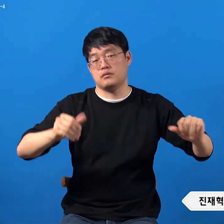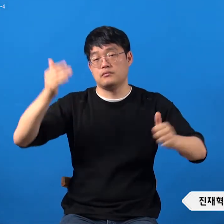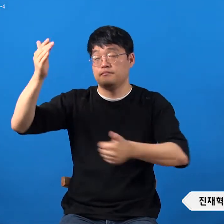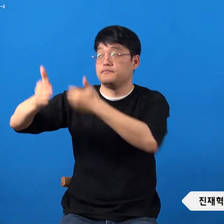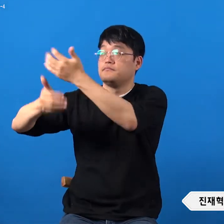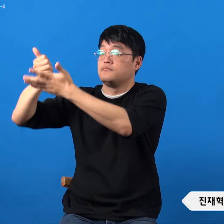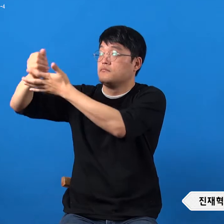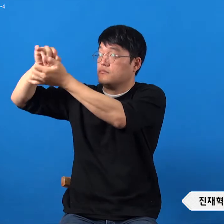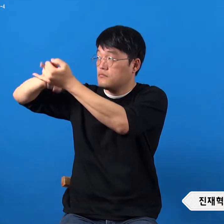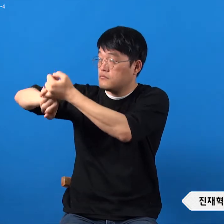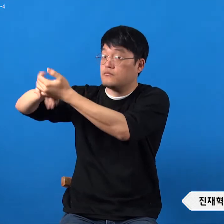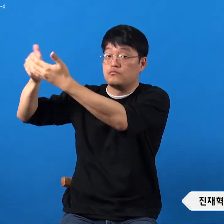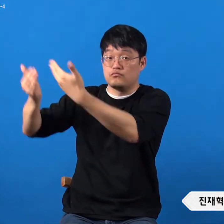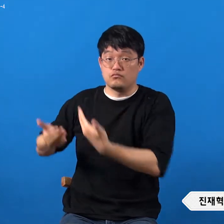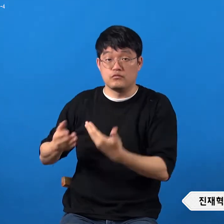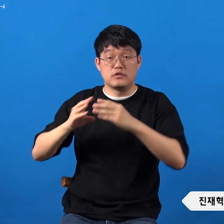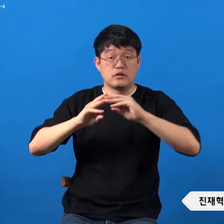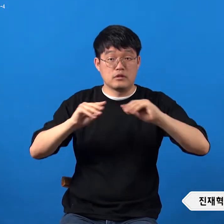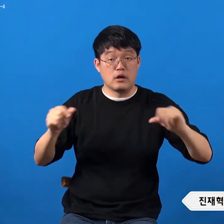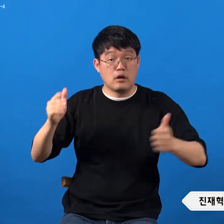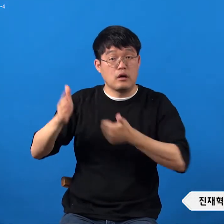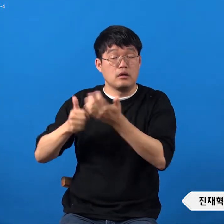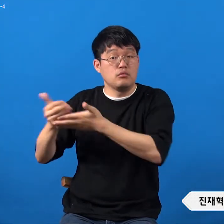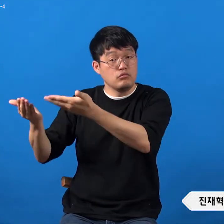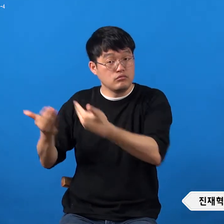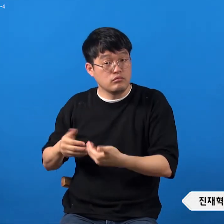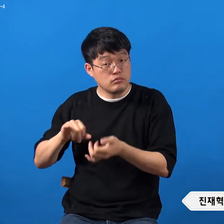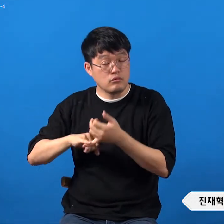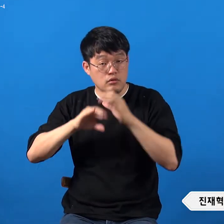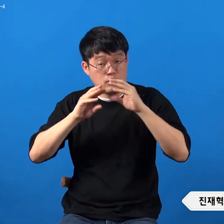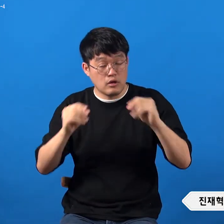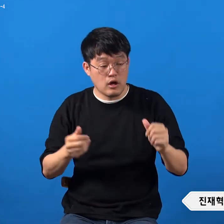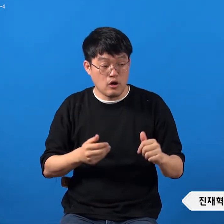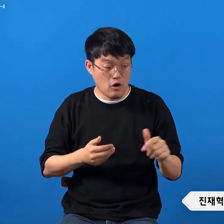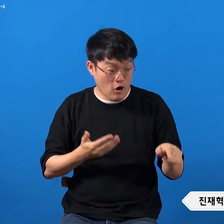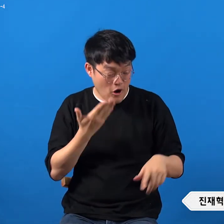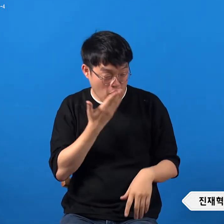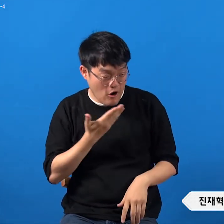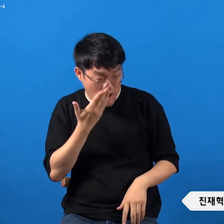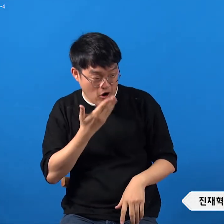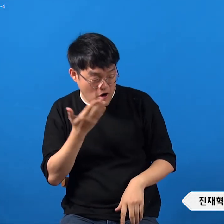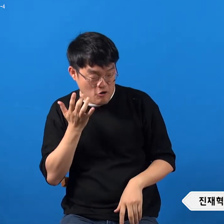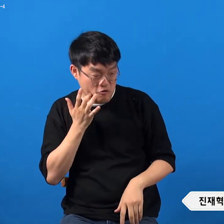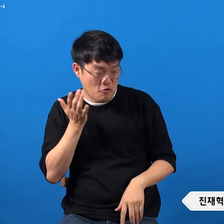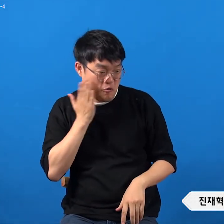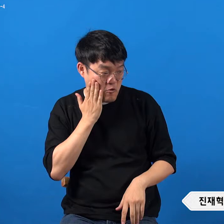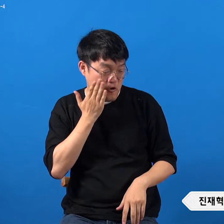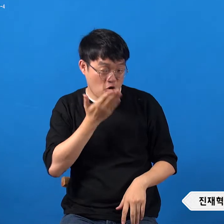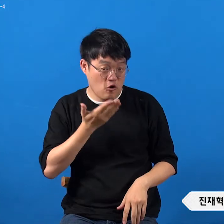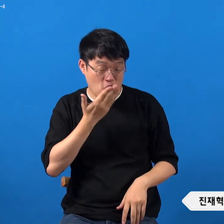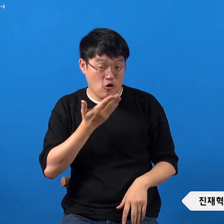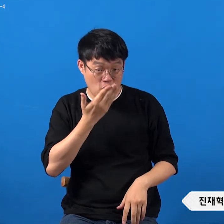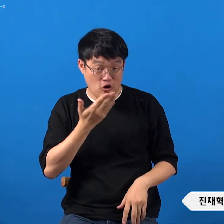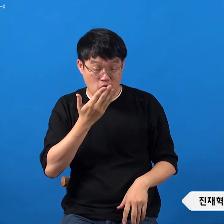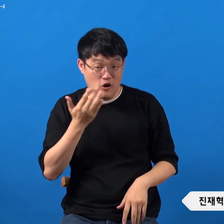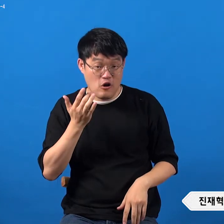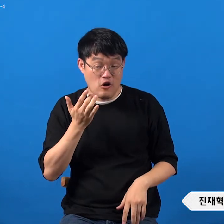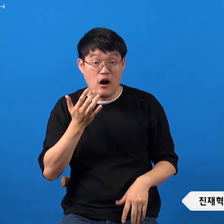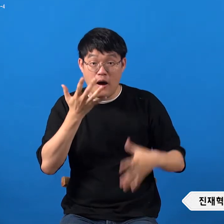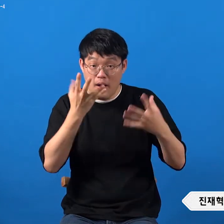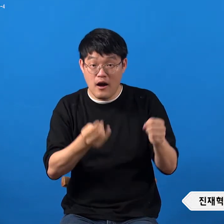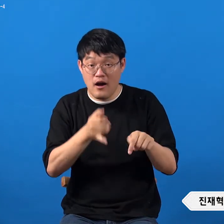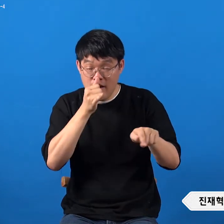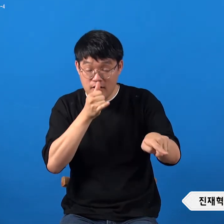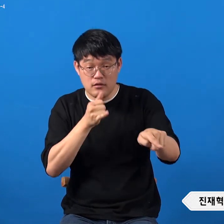땅입니다. 하나님이 말씀하신 약속의 땅입니다. 젖과 꿀이 흐르는 축복의 땅입니다. 그런데 그